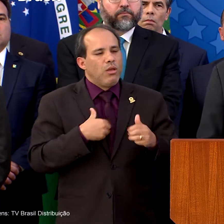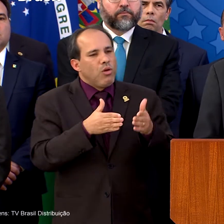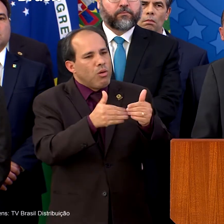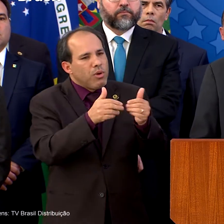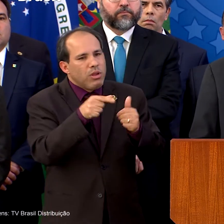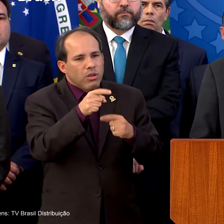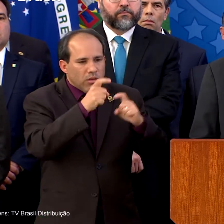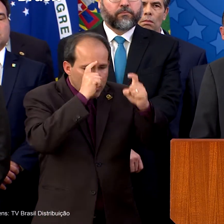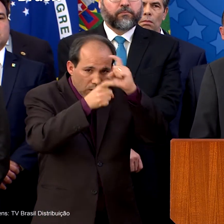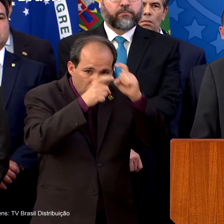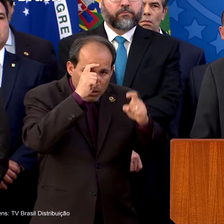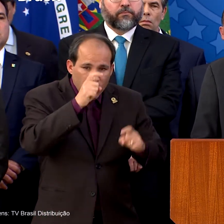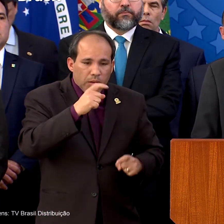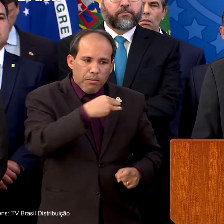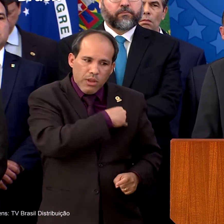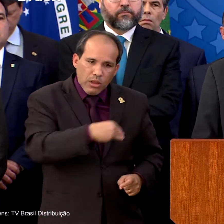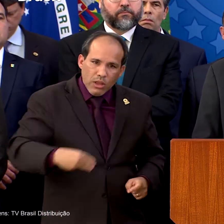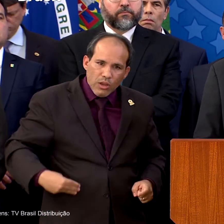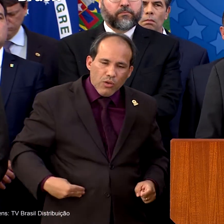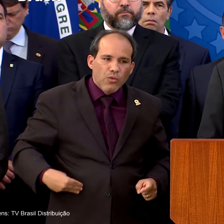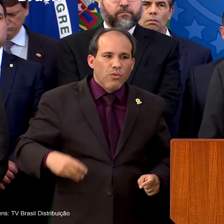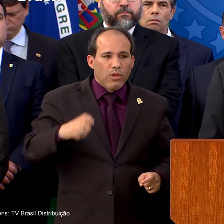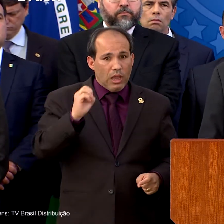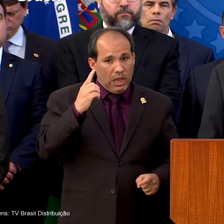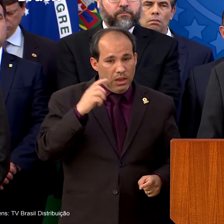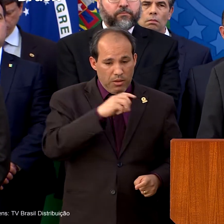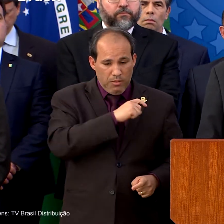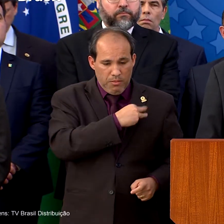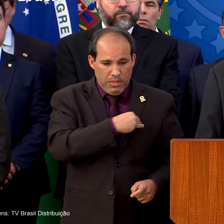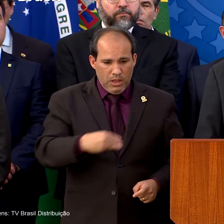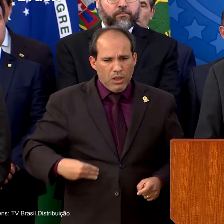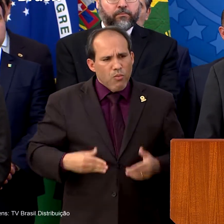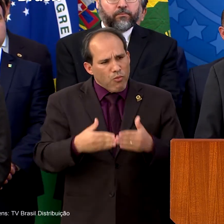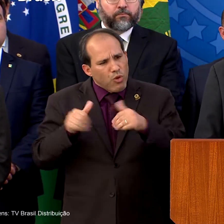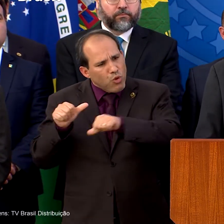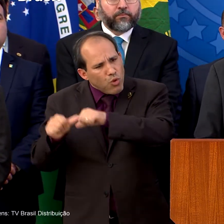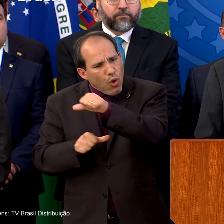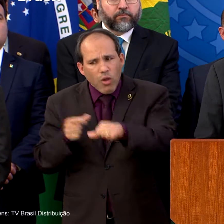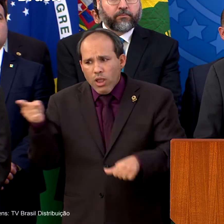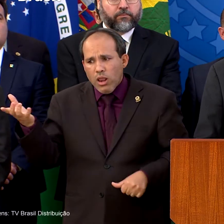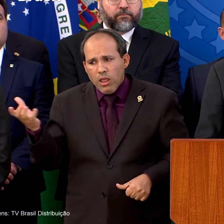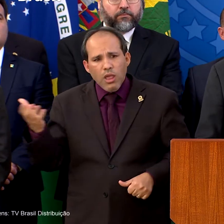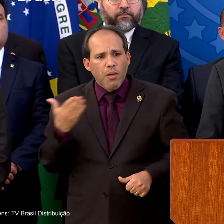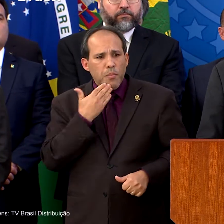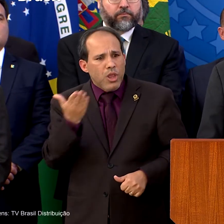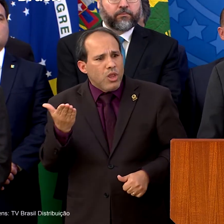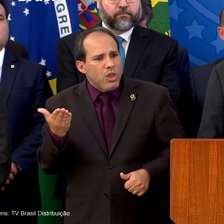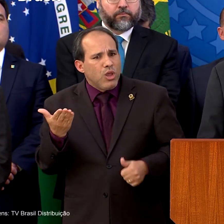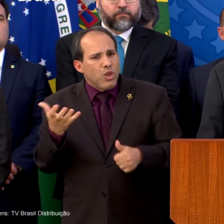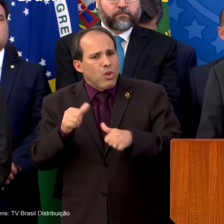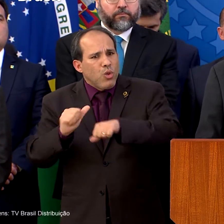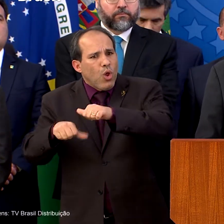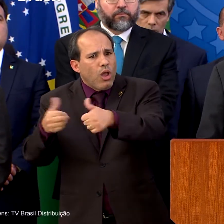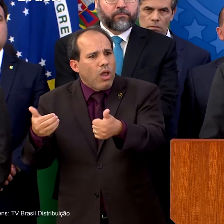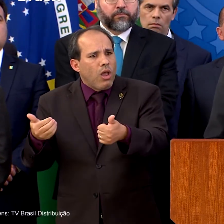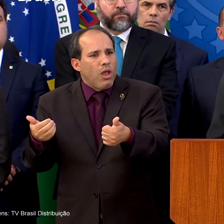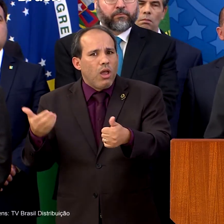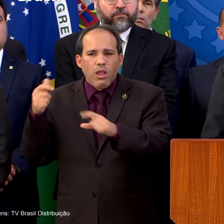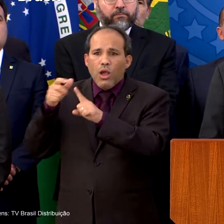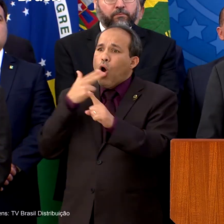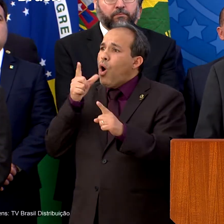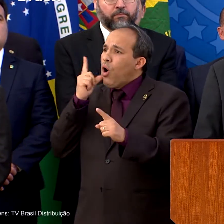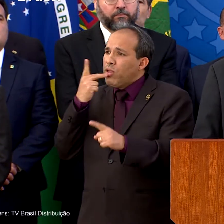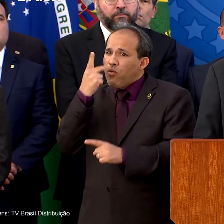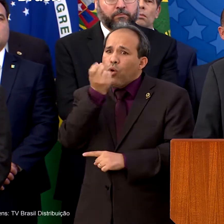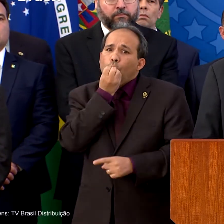trocarmos o diretor-geral da polícia federal atenção dele como ele teclado ontem que desde janeiro